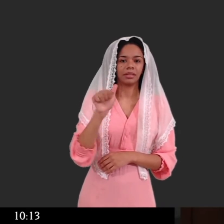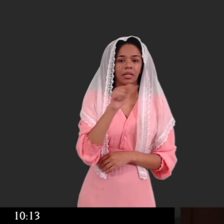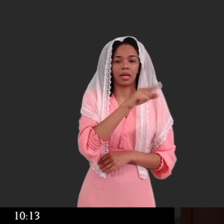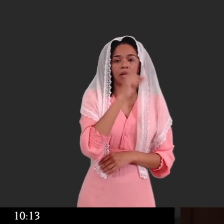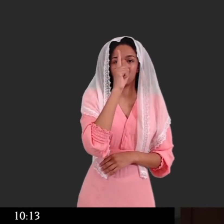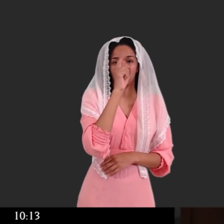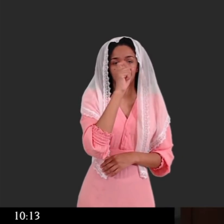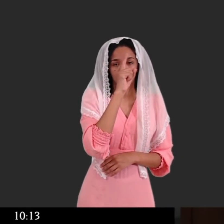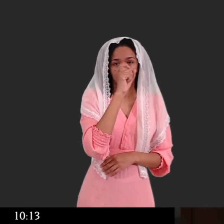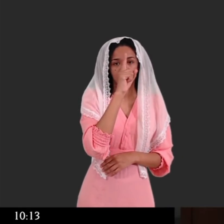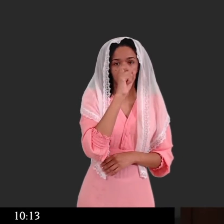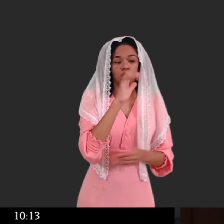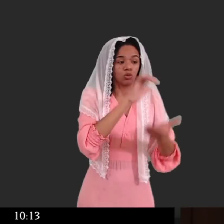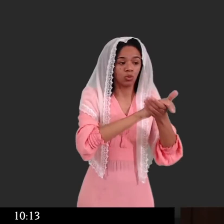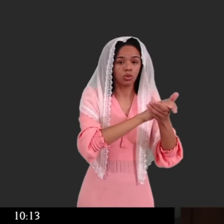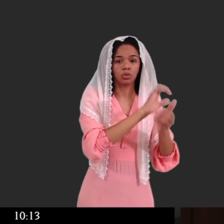na UTI.